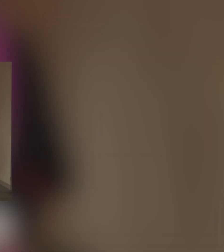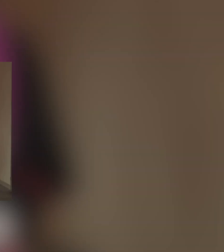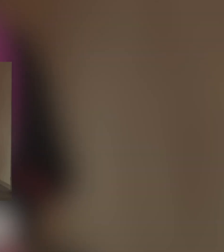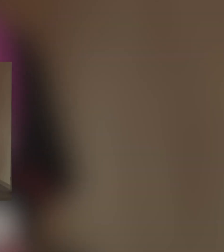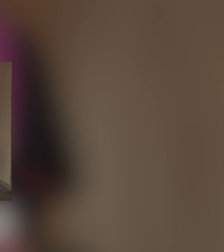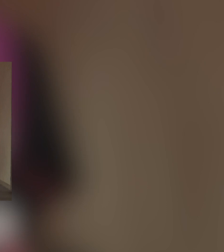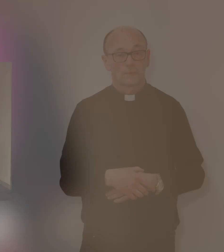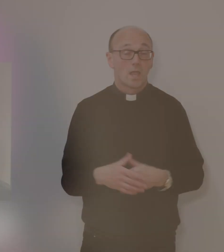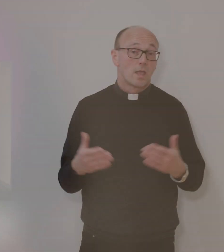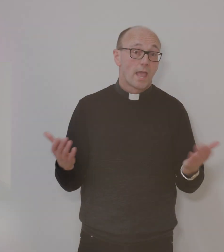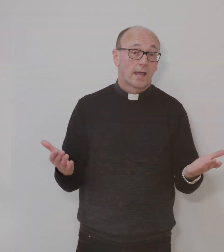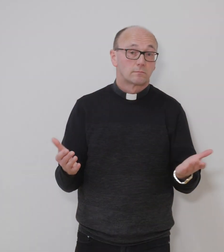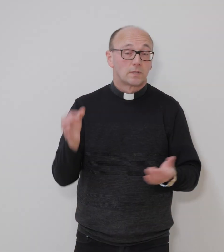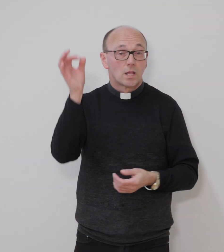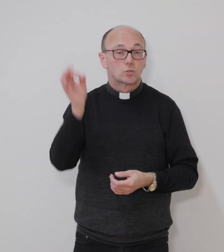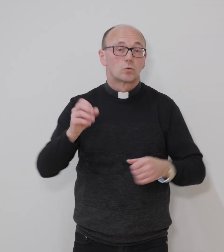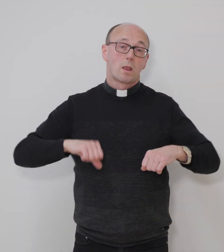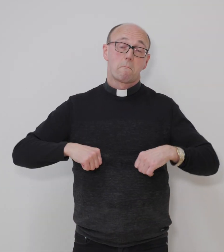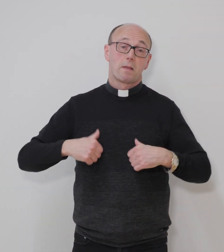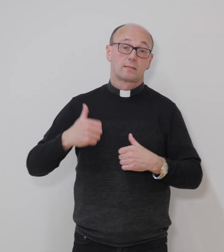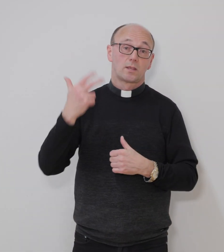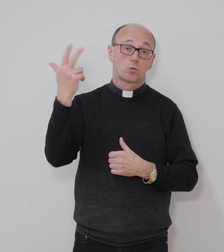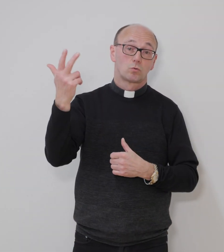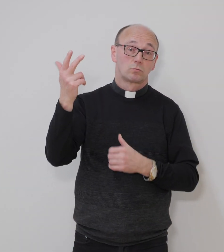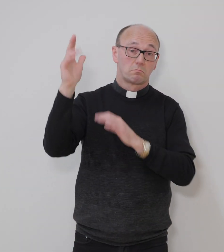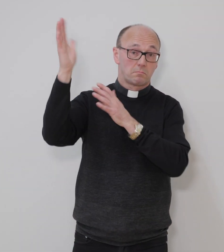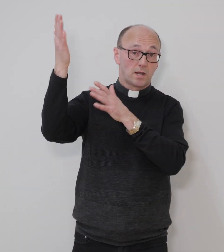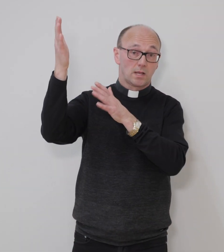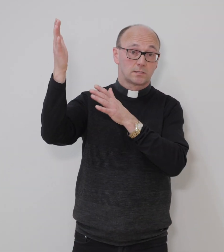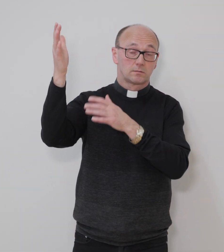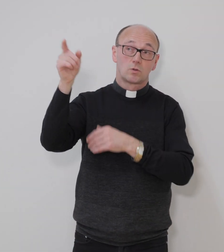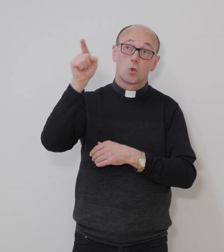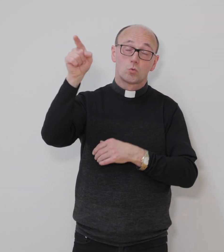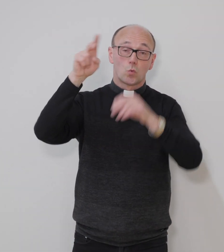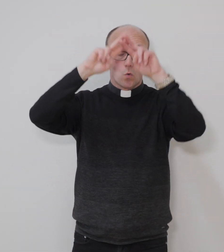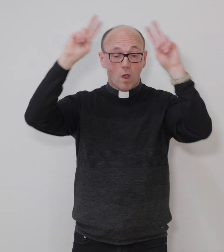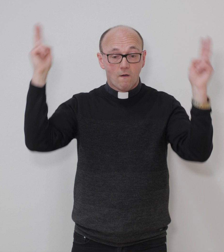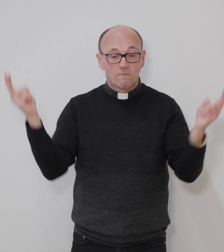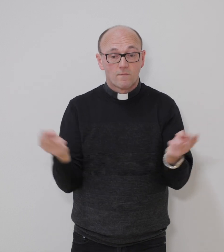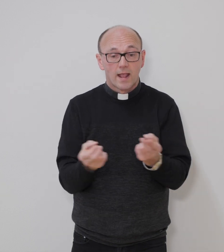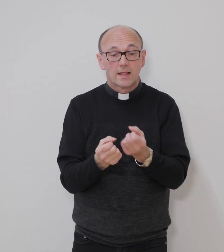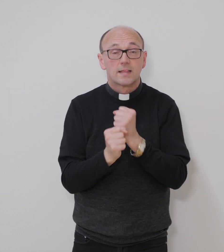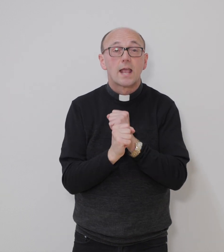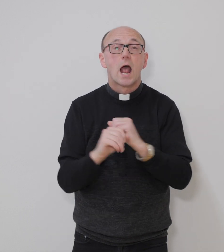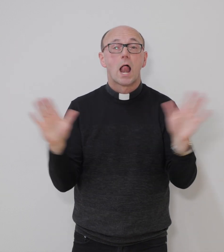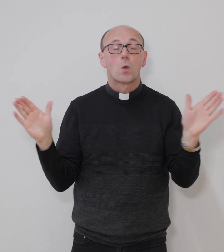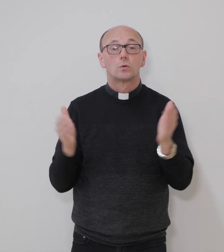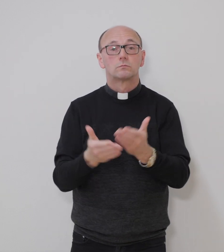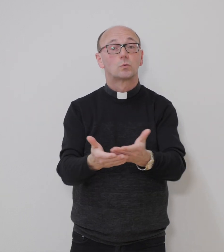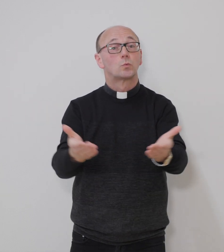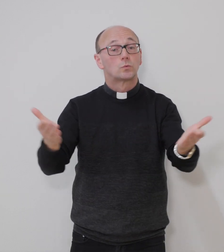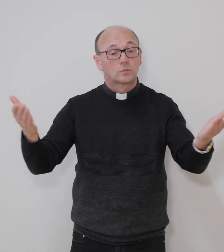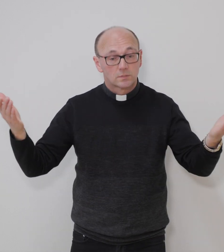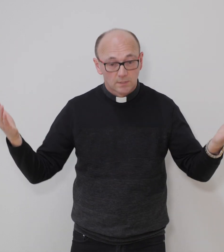Sei gepriesen, Herr Jesus Christus, Sohn des lebendigen Gottes. Du bist der Erlöser der Welt, unser Herr und Heiland, der